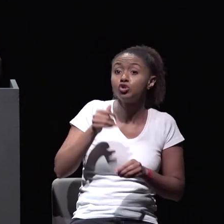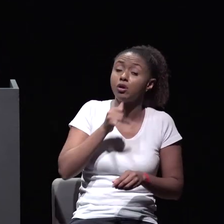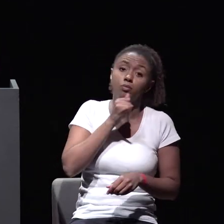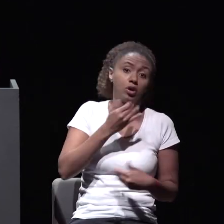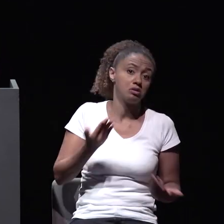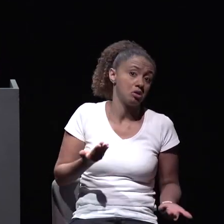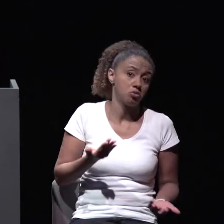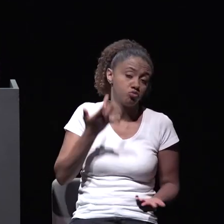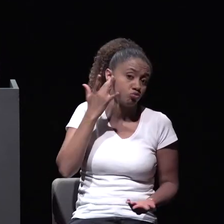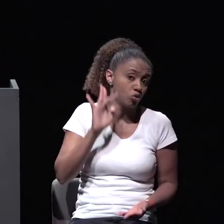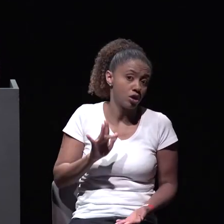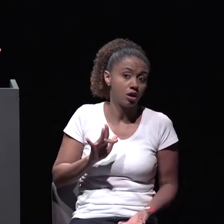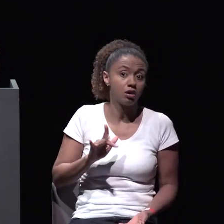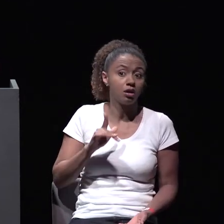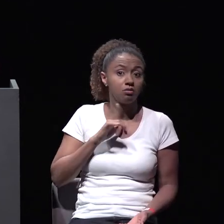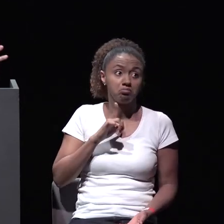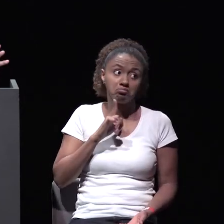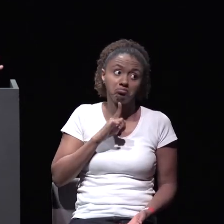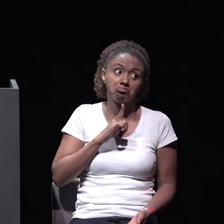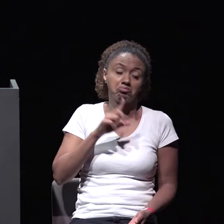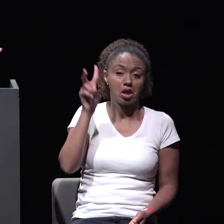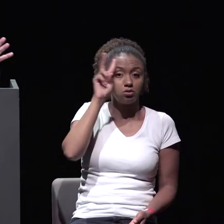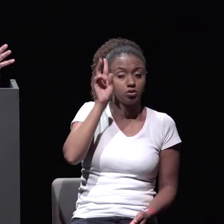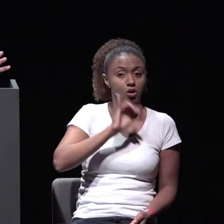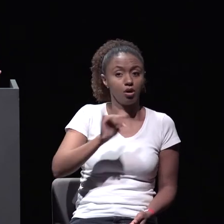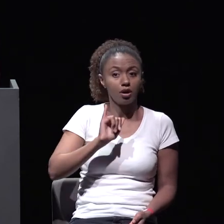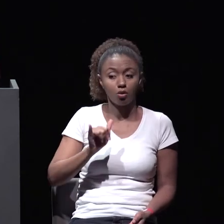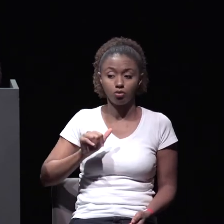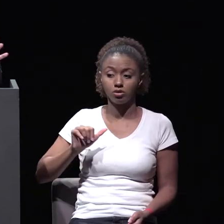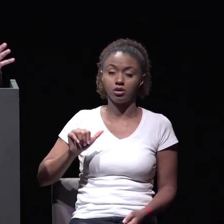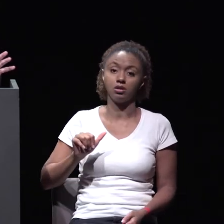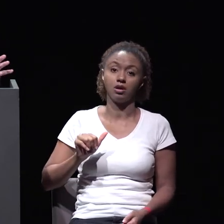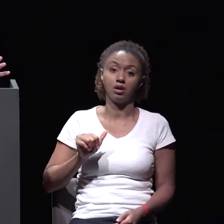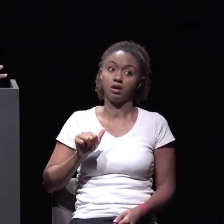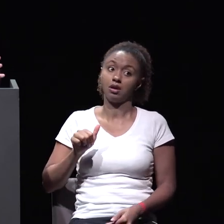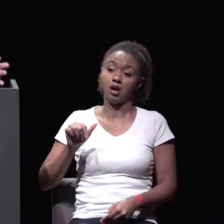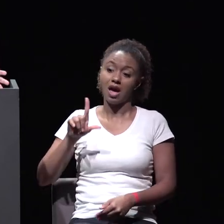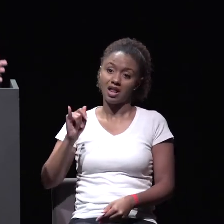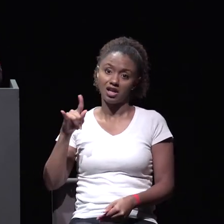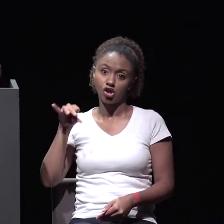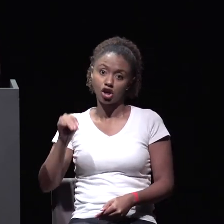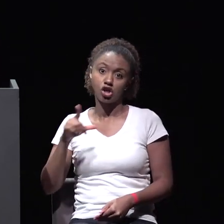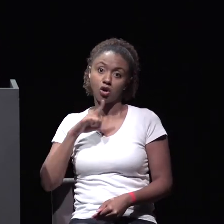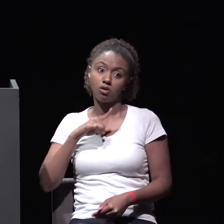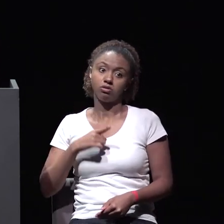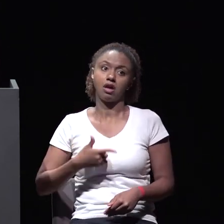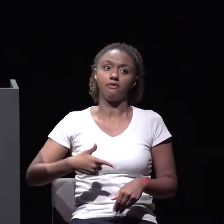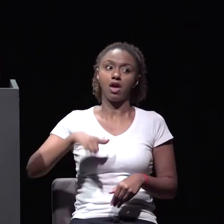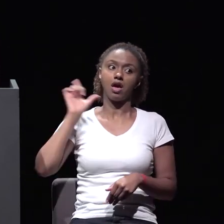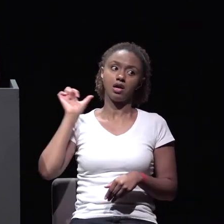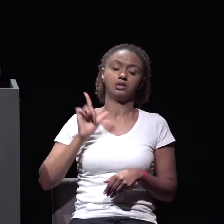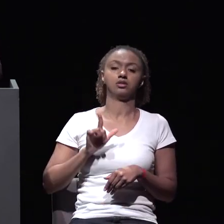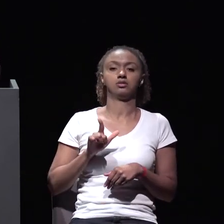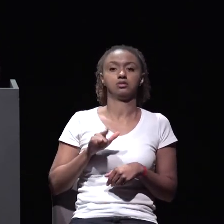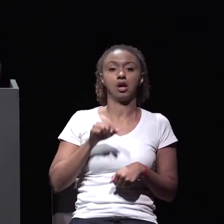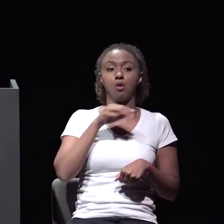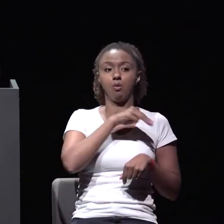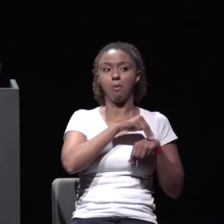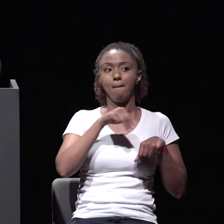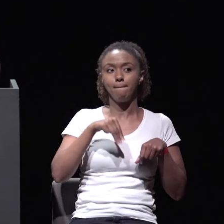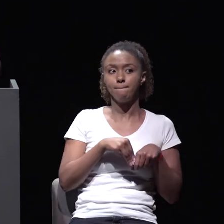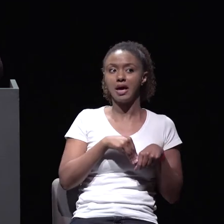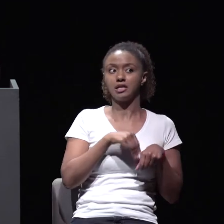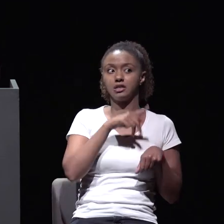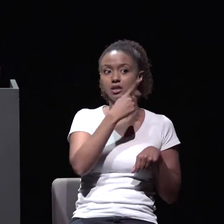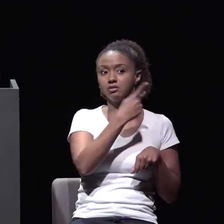outras indicações que o beta oferece para nós ele teria estudado com o mestre do rio de janeiro que teria estado em minas então há uma uma